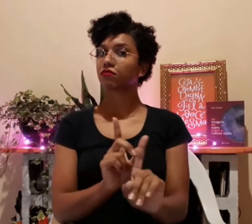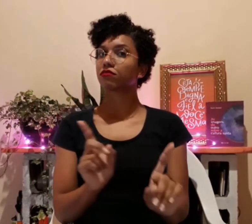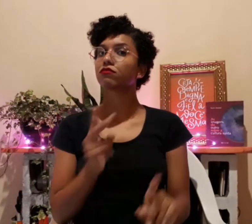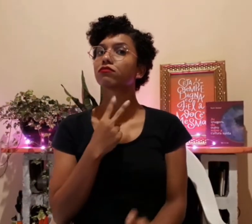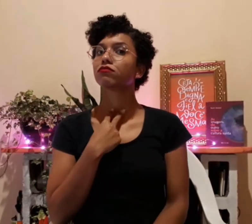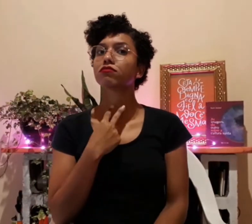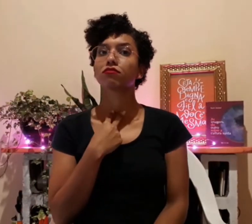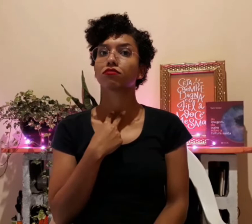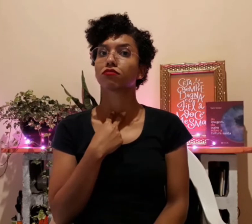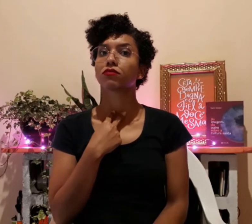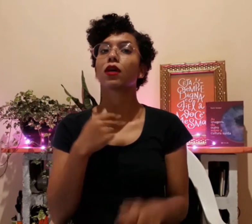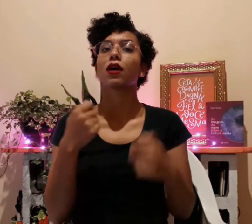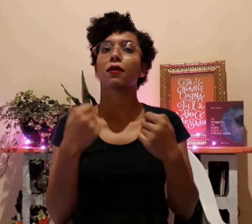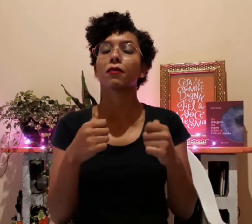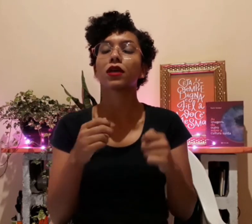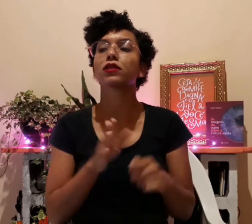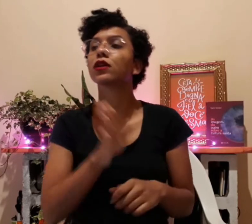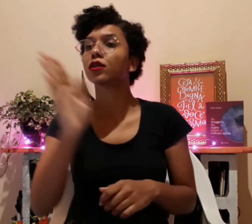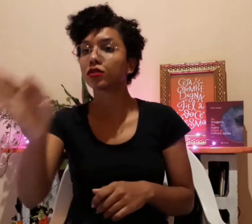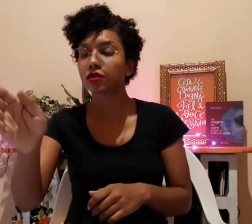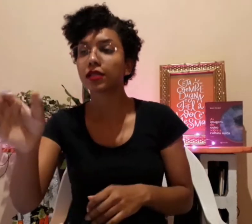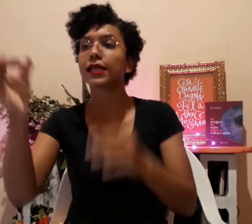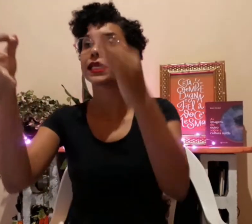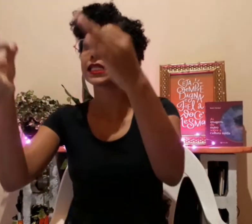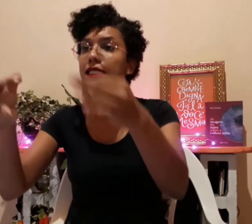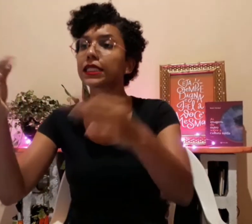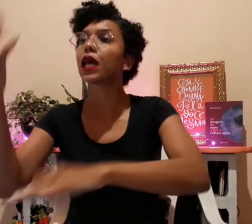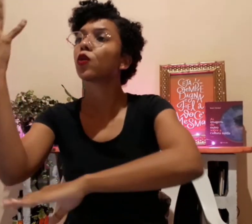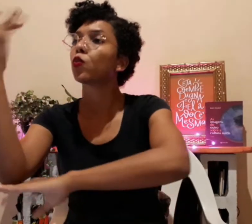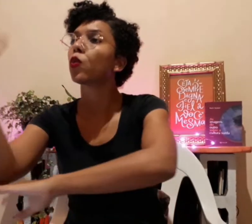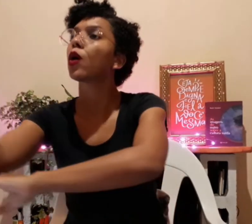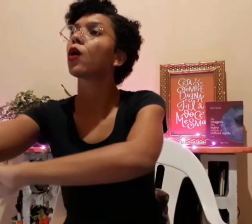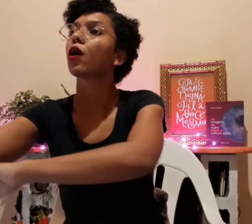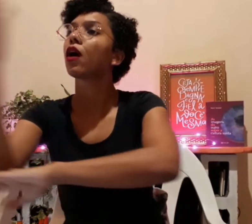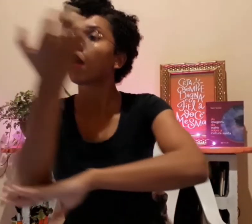Ela precisava passar pelo caminho do meio, o caminho correto.